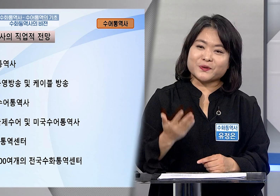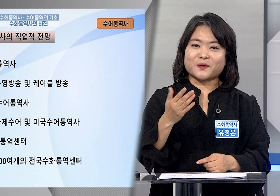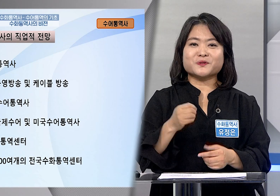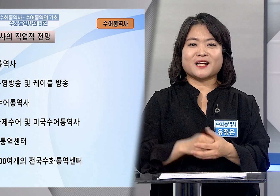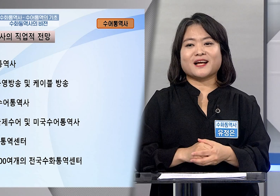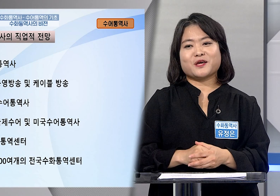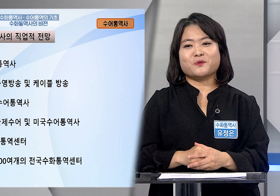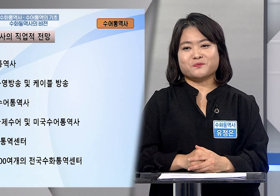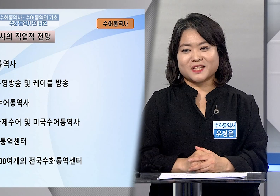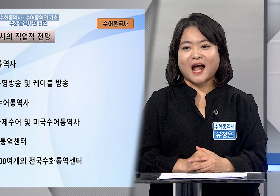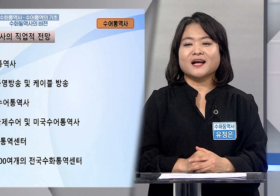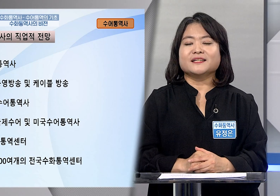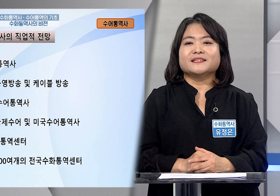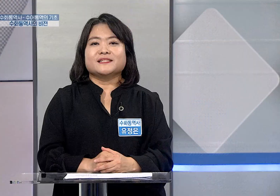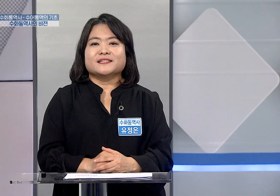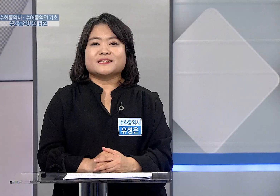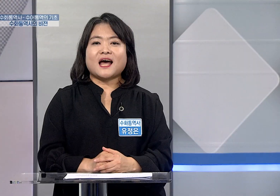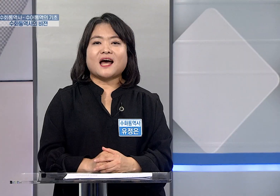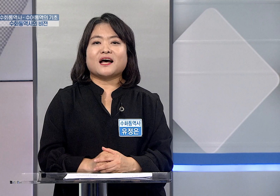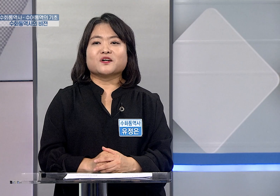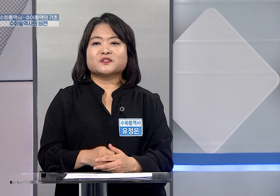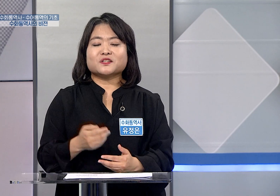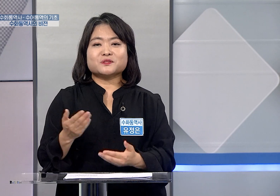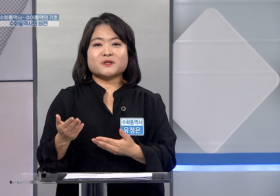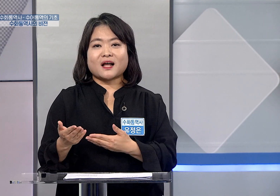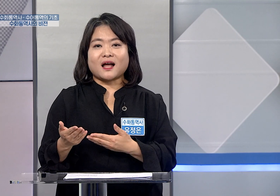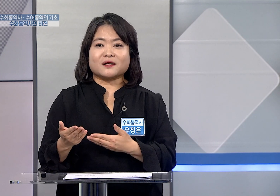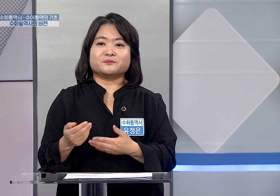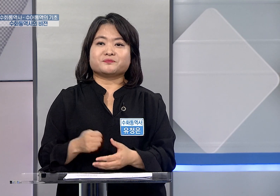라고 생각해 봅니다. 자, 어떻습니까?